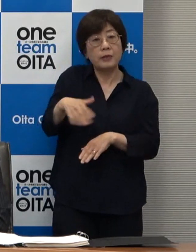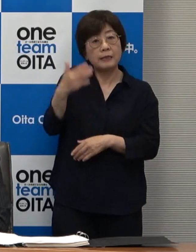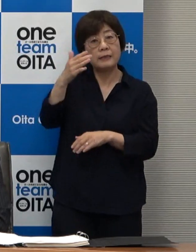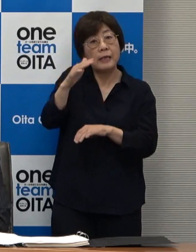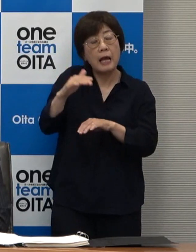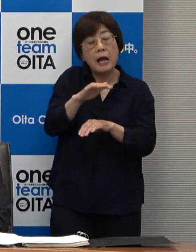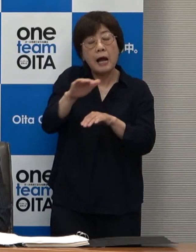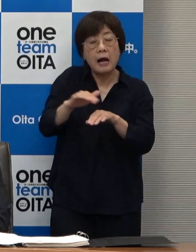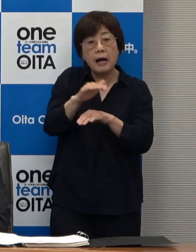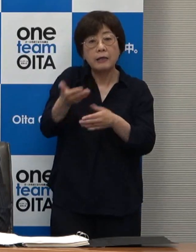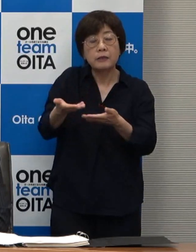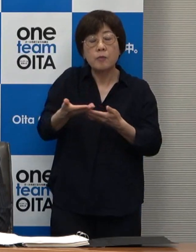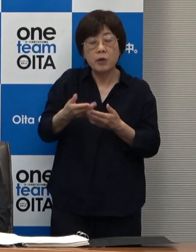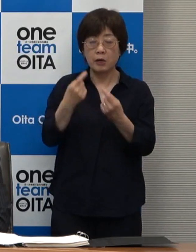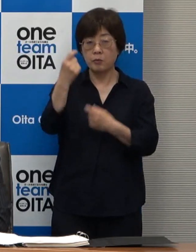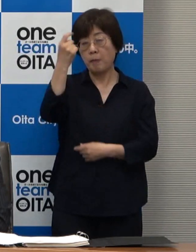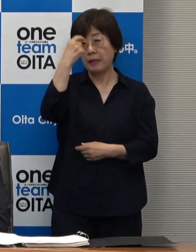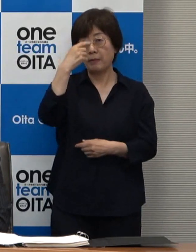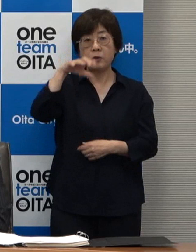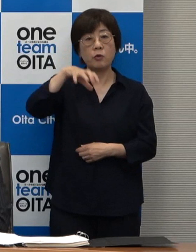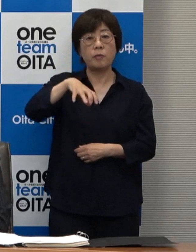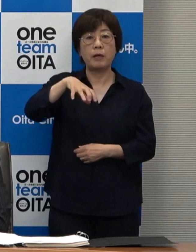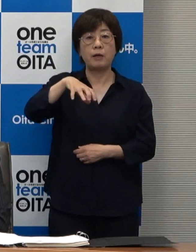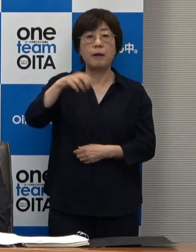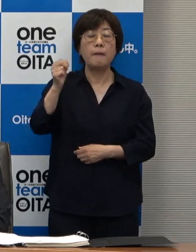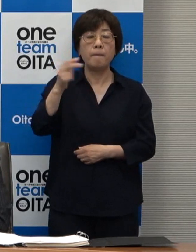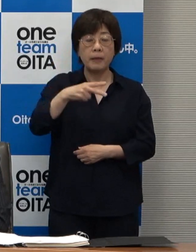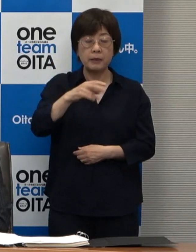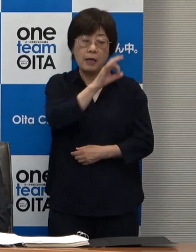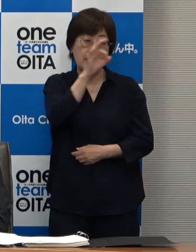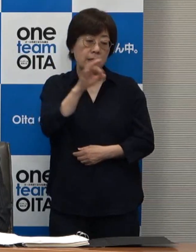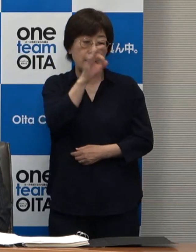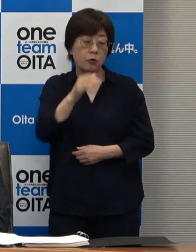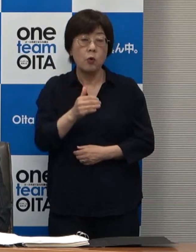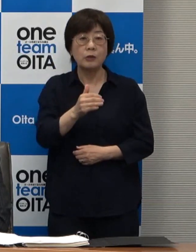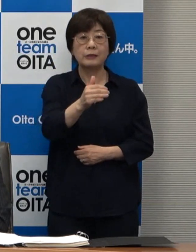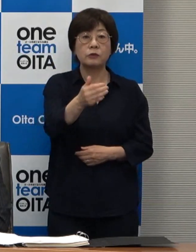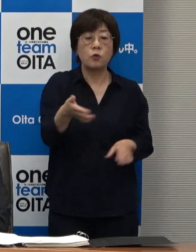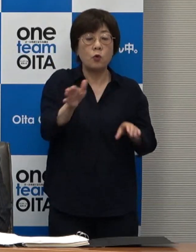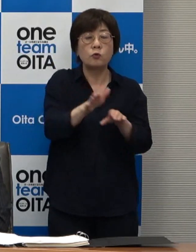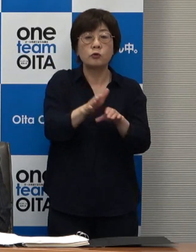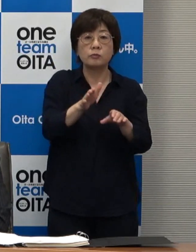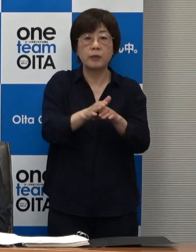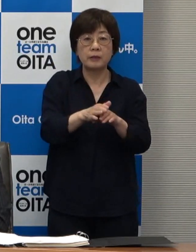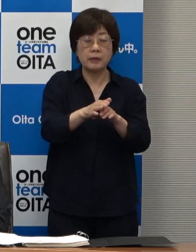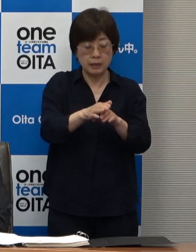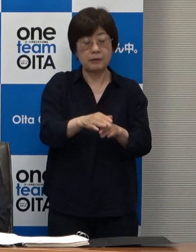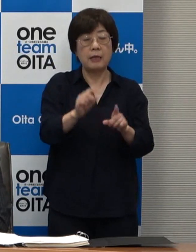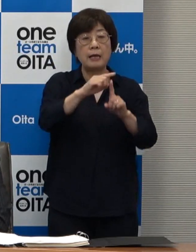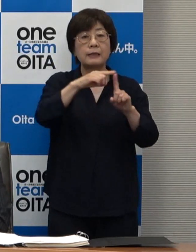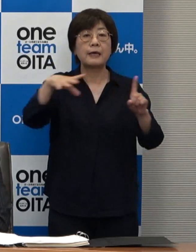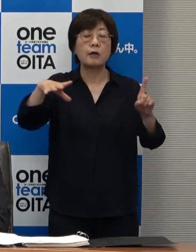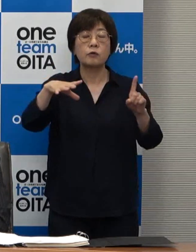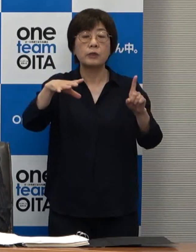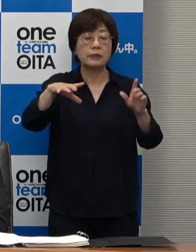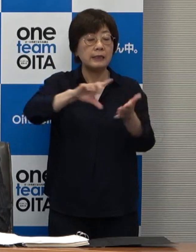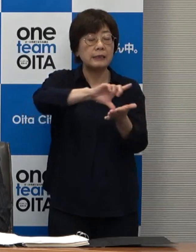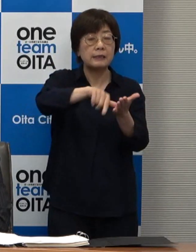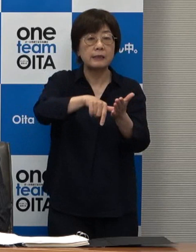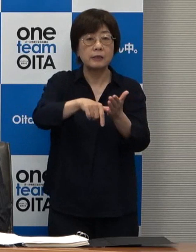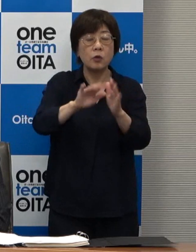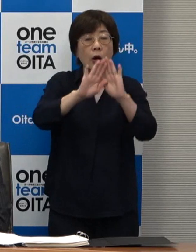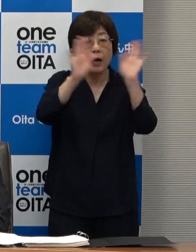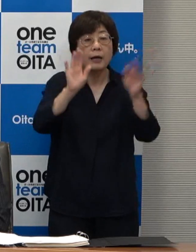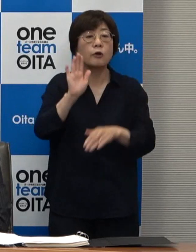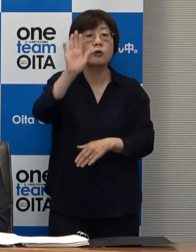される学びの場、並びに観光振興などを含めた佐賀関地区の明るい未来へとつ